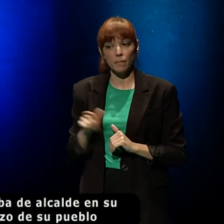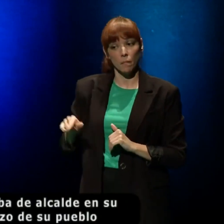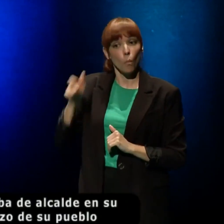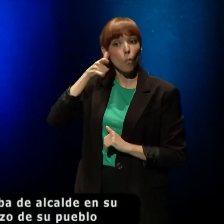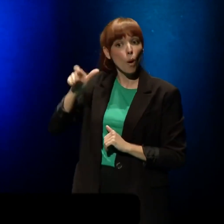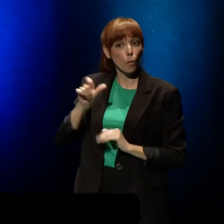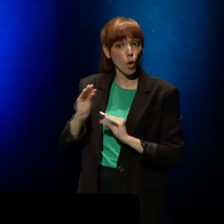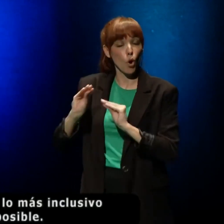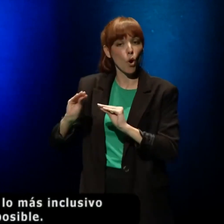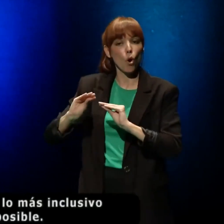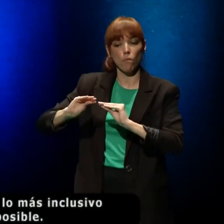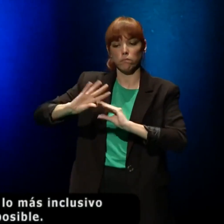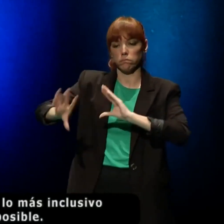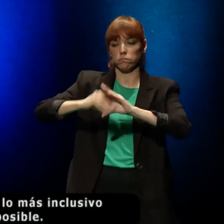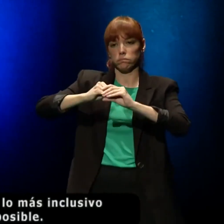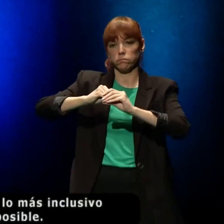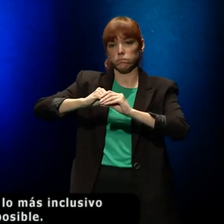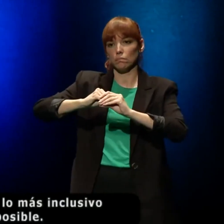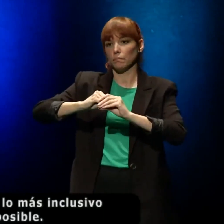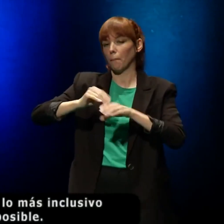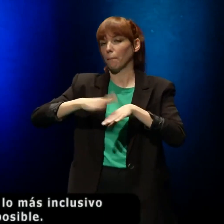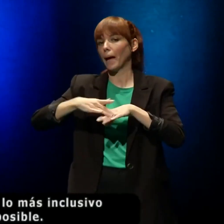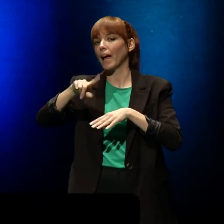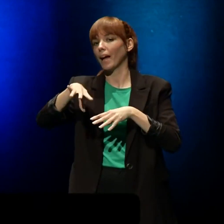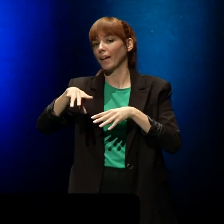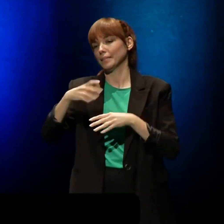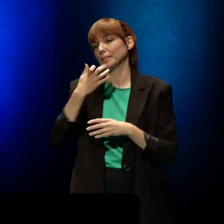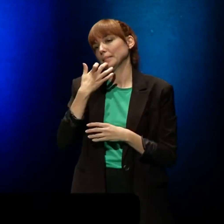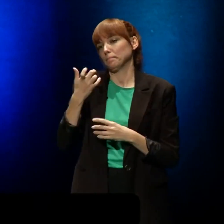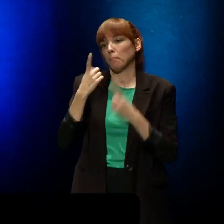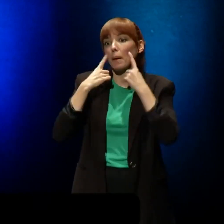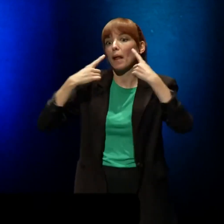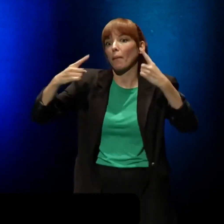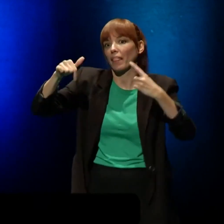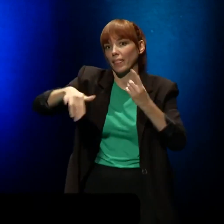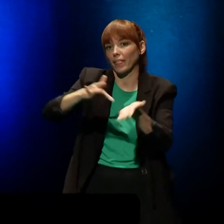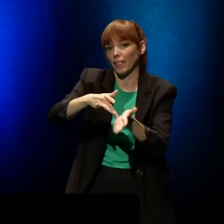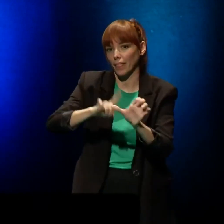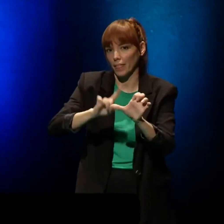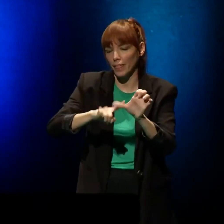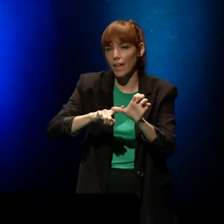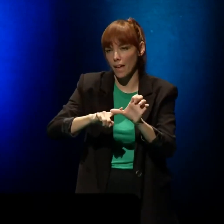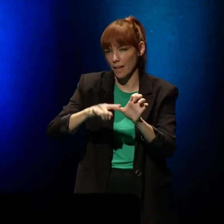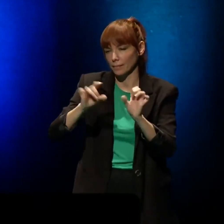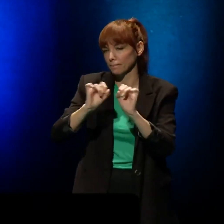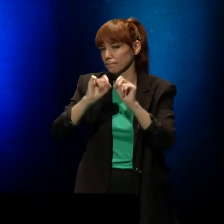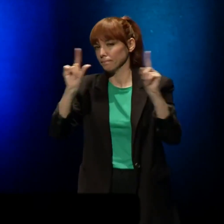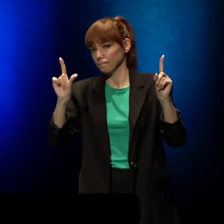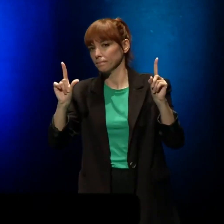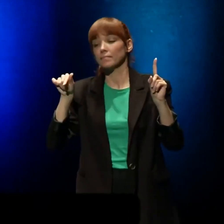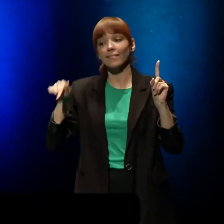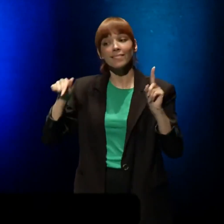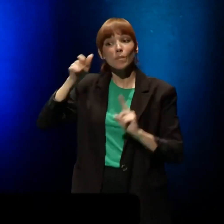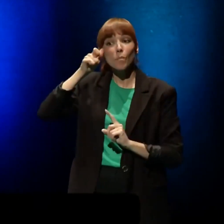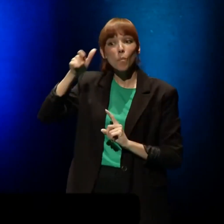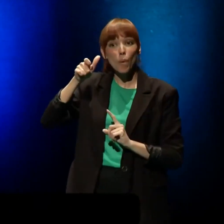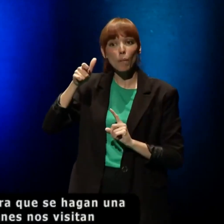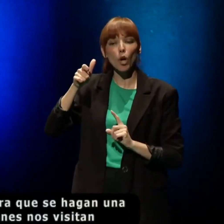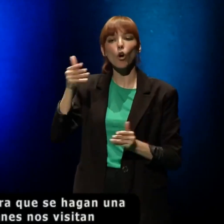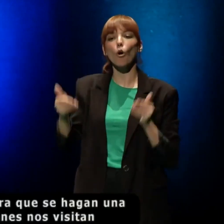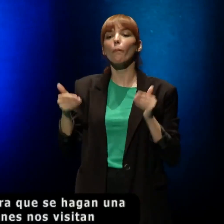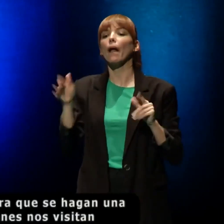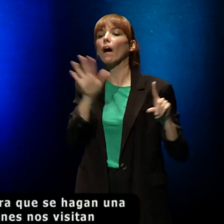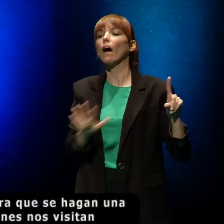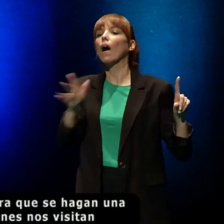Tanto que, para que se hagan una idea los que nos visitan por primera vez, es uno de los pocos pueblos de España, por no decir el